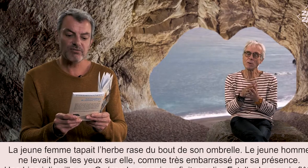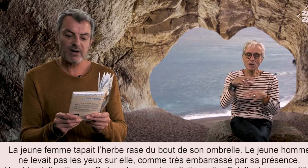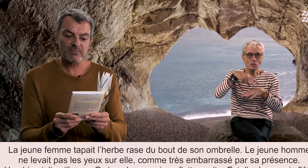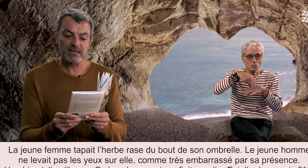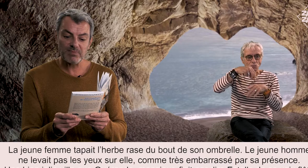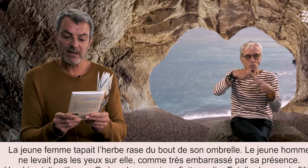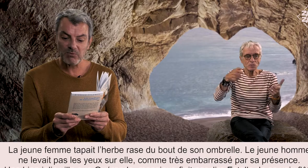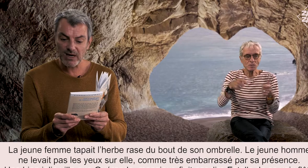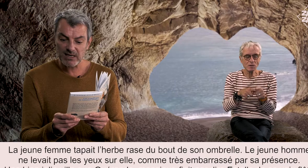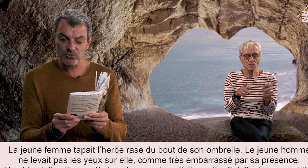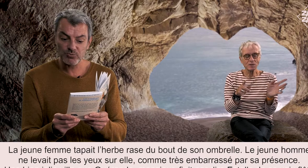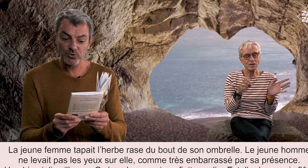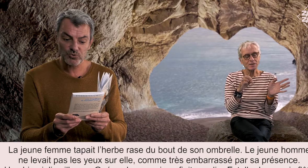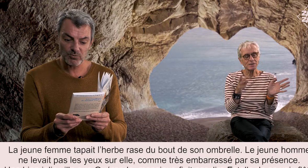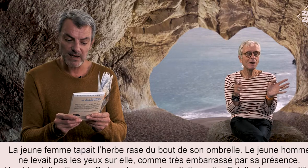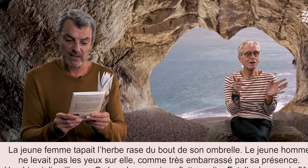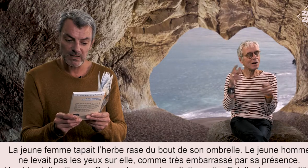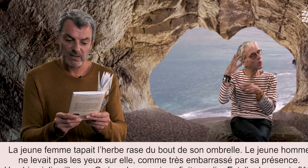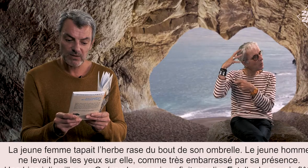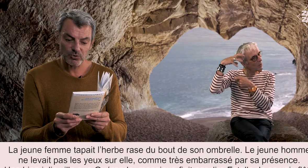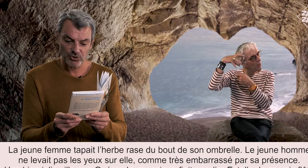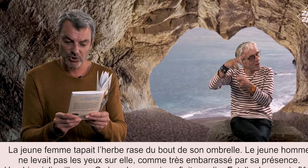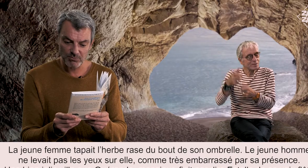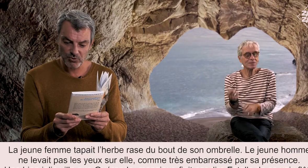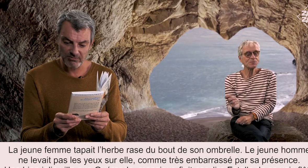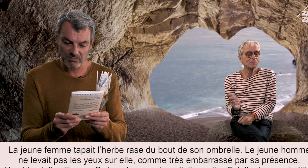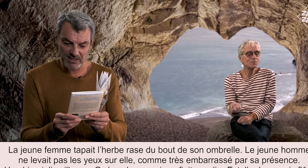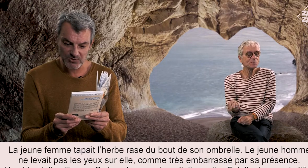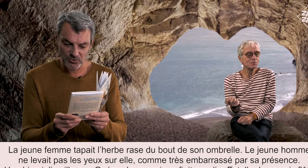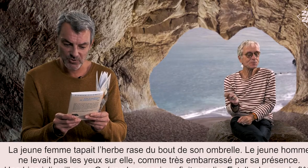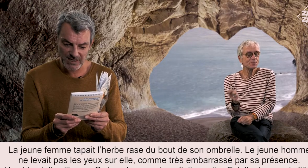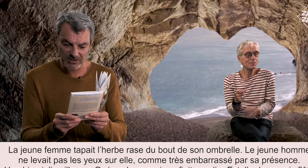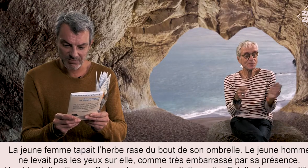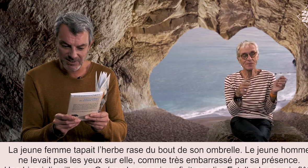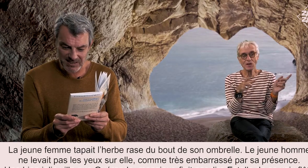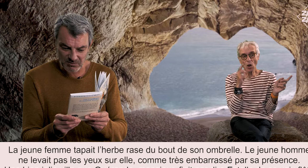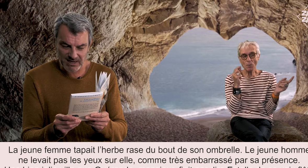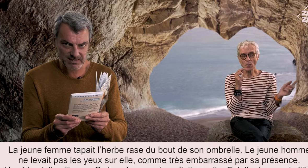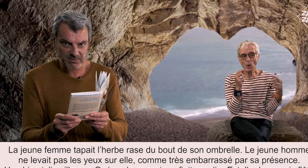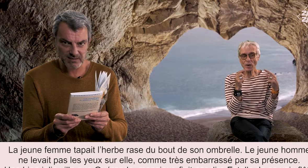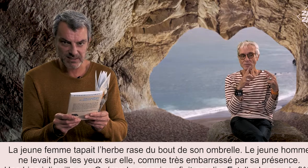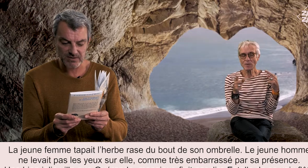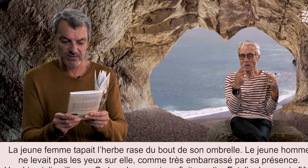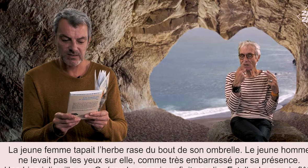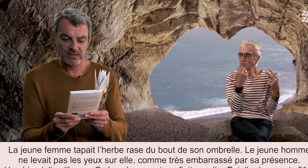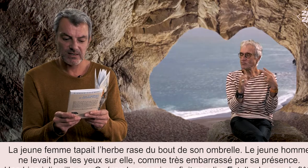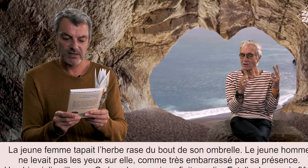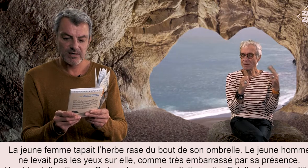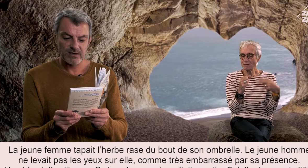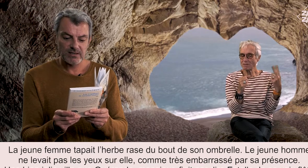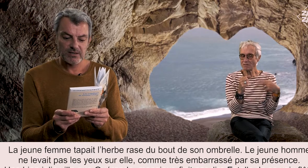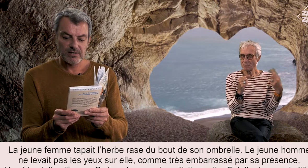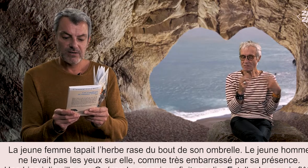La jeune femme tapait l'herbe rase du bout de son ombrelle. Le jeune homme ne levait pas les yeux sur elle comme très embarrassé par sa présence.